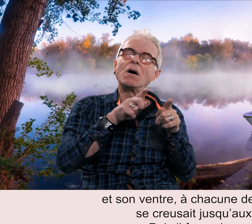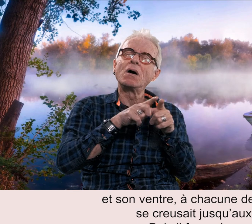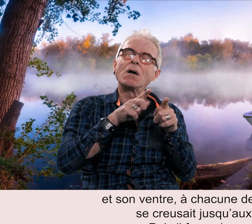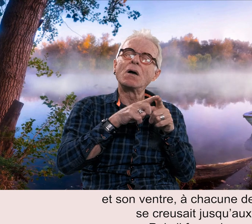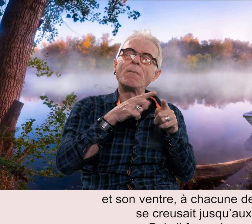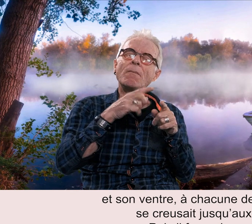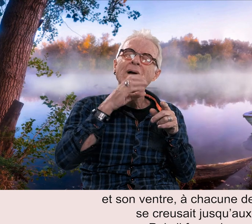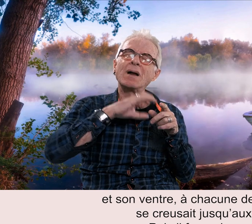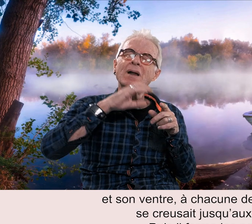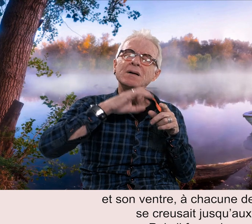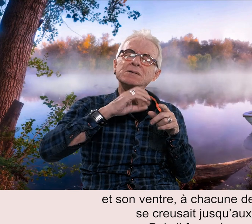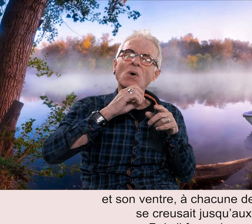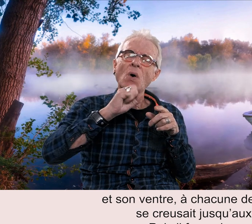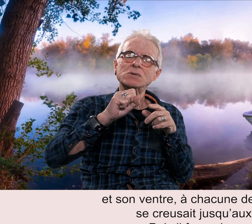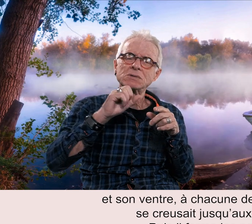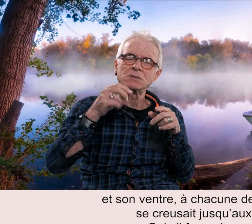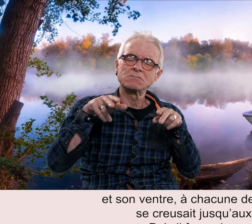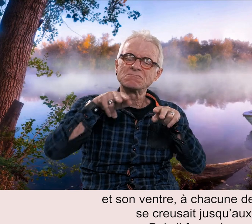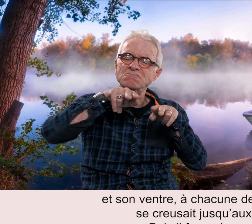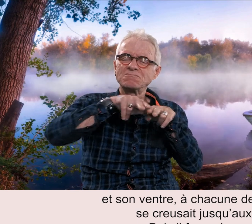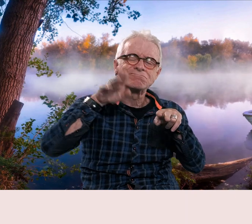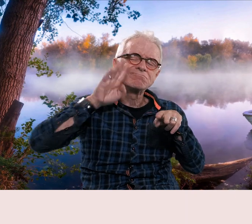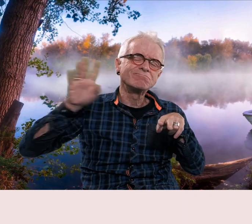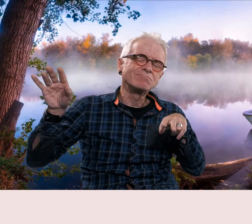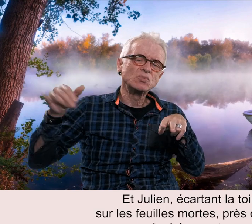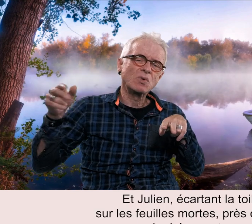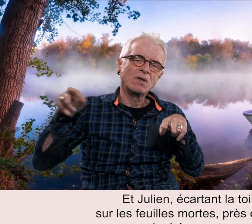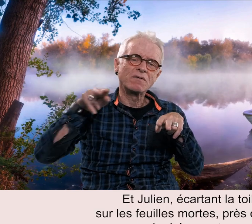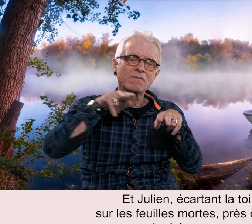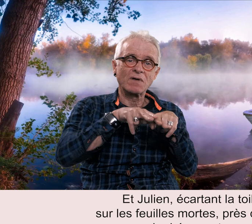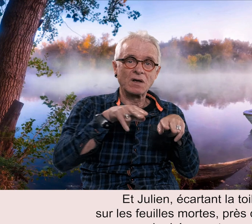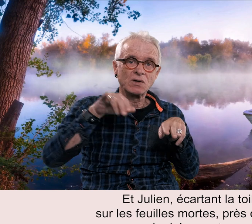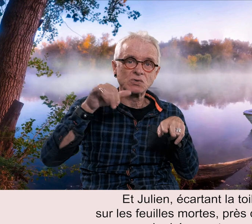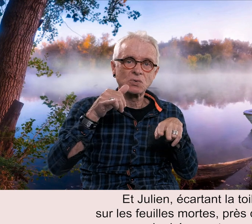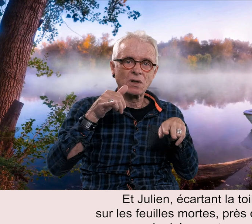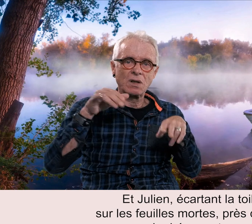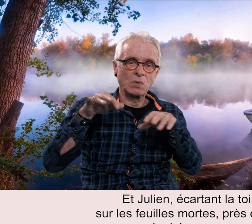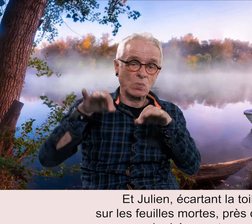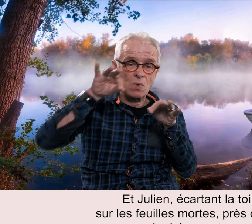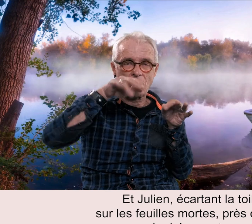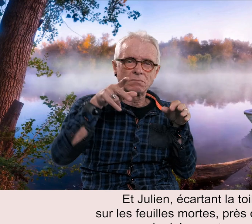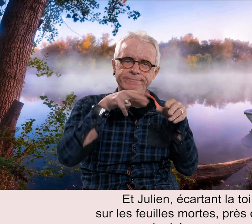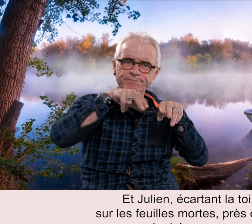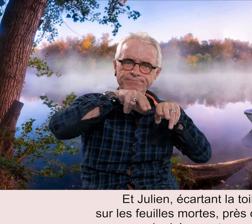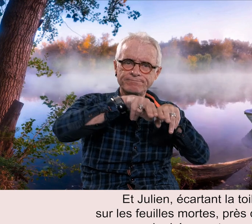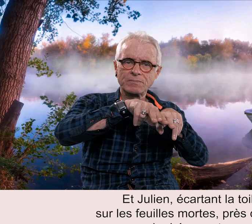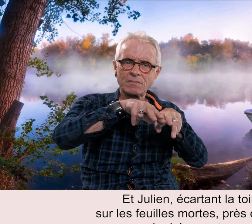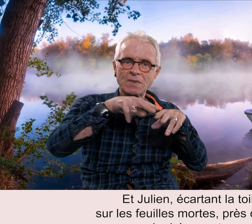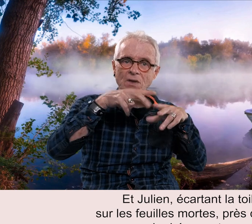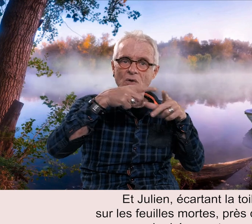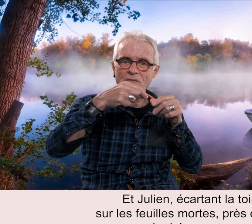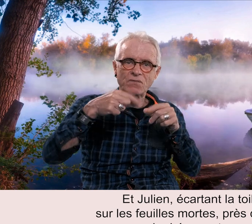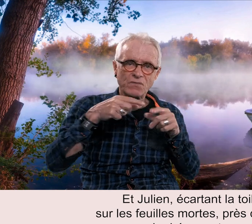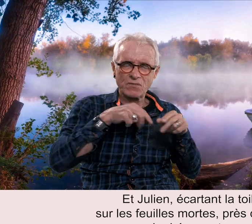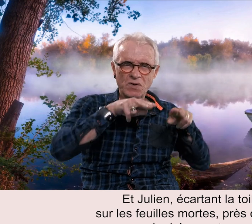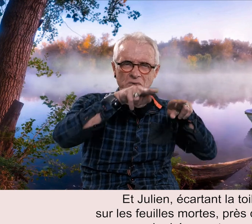la glace dans mes os. Viens près de moi. » Et Julien, écartant la toile, se coucha sur les feuilles mortes